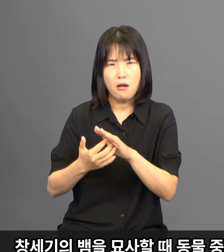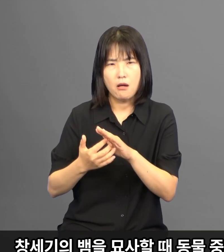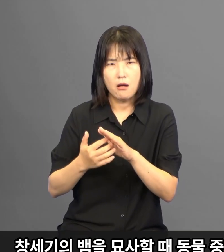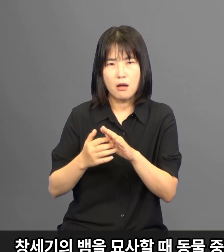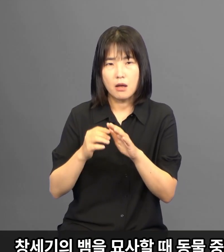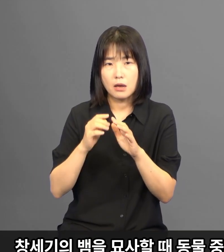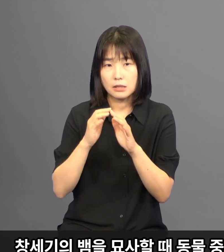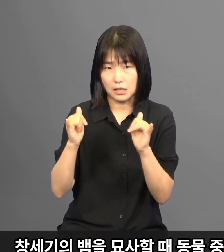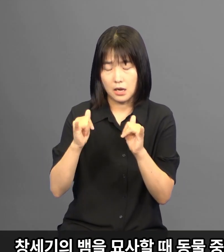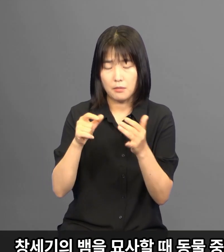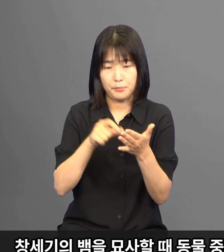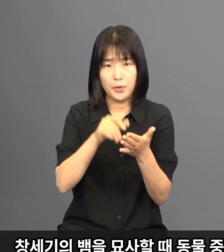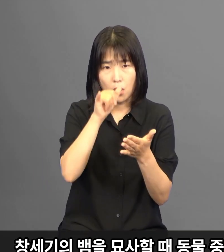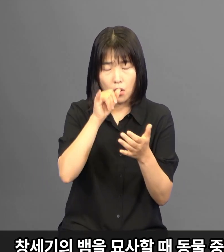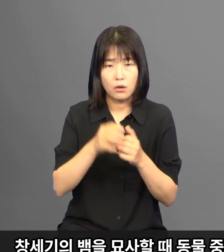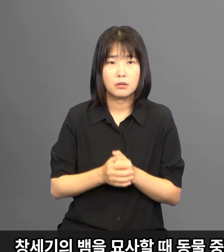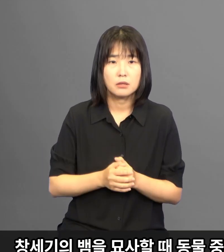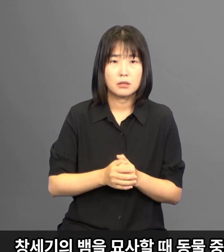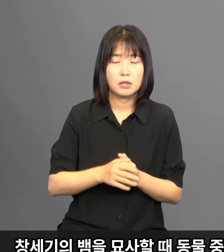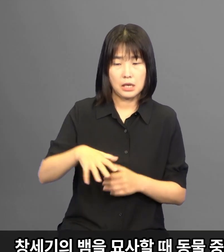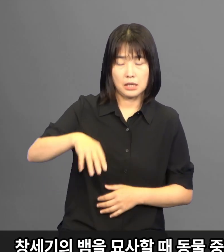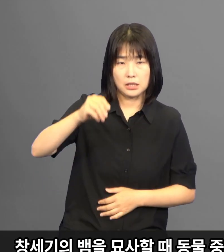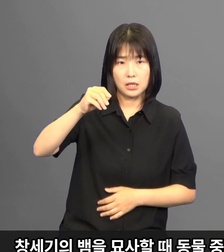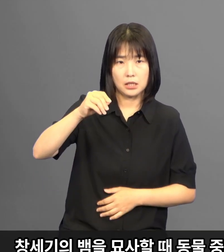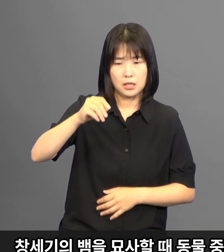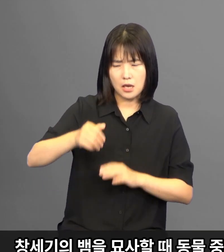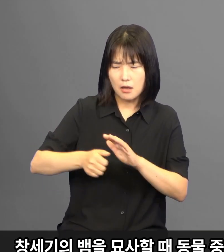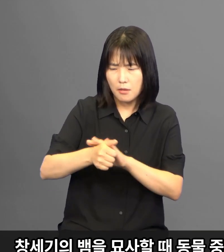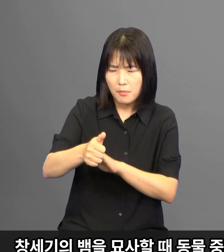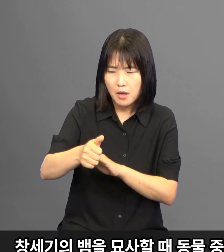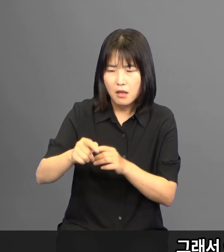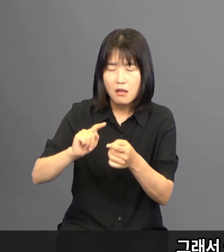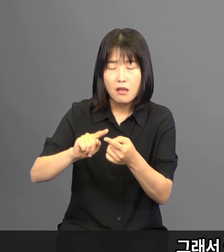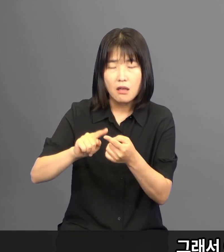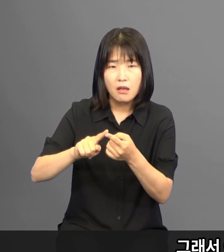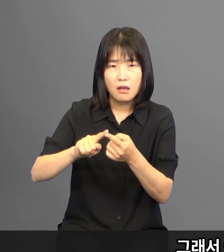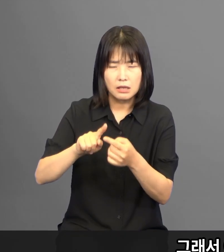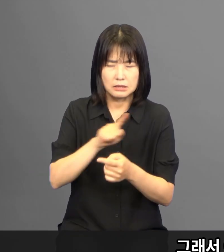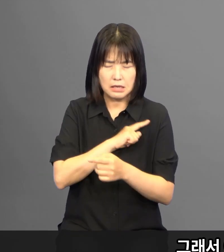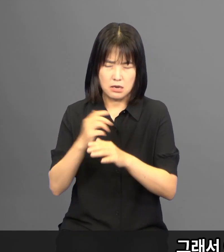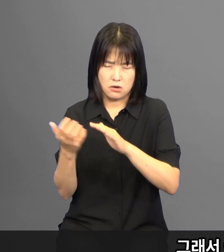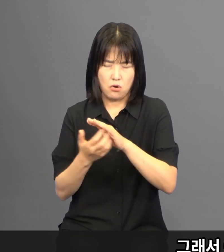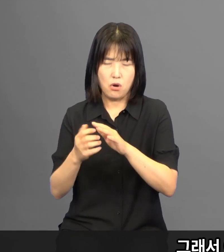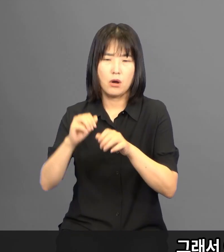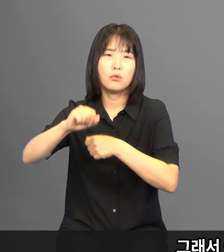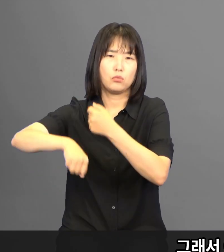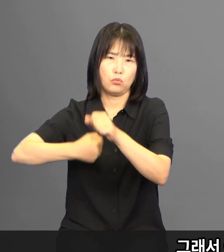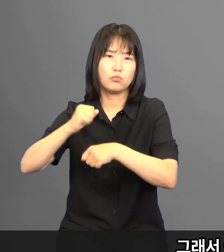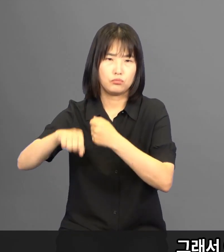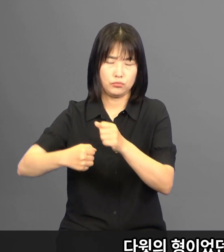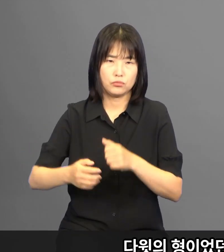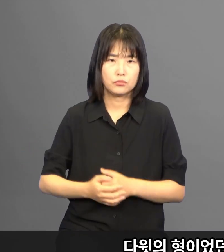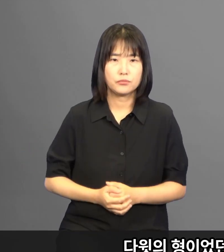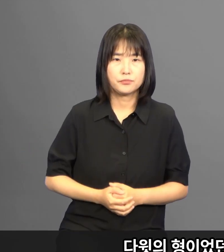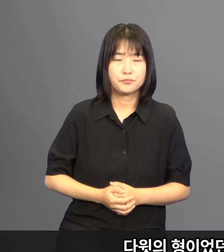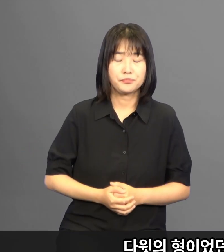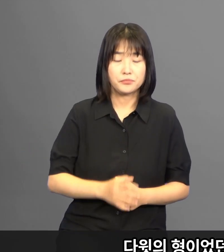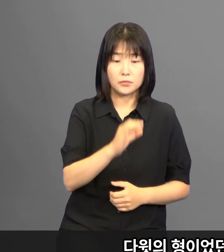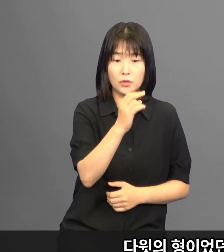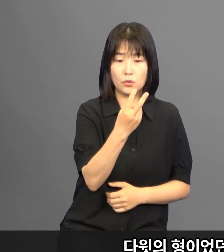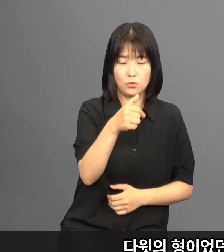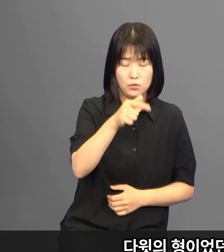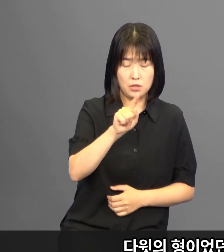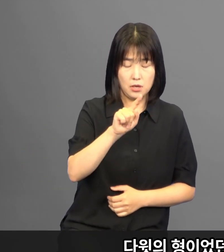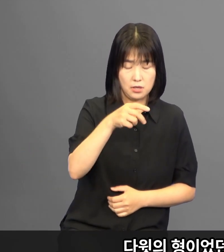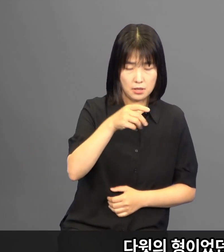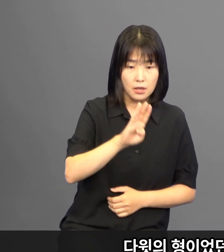뱀을 묘사할 때 동물 중에 가장 교활한 동물이라고 말씀을 하죠. 그래서 이 요나답은요, 다윗의